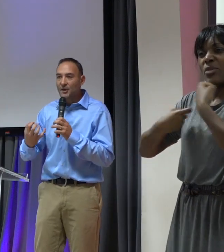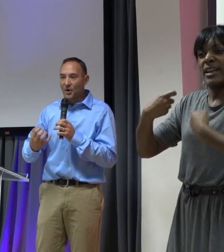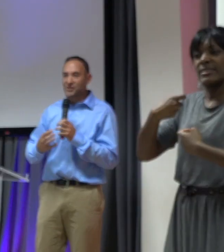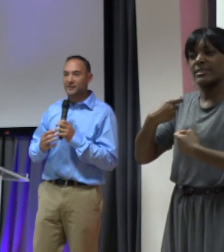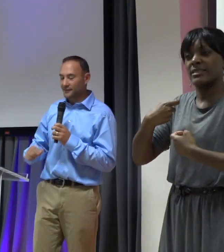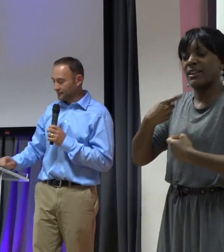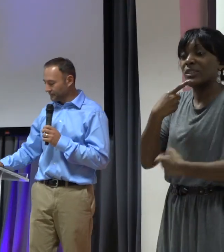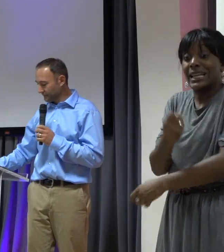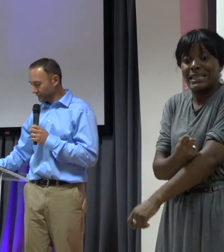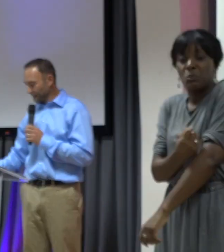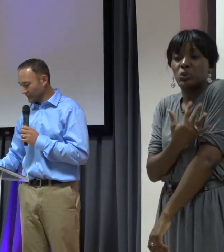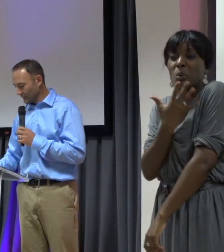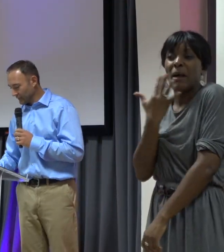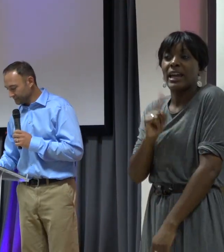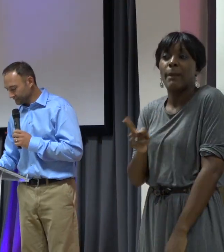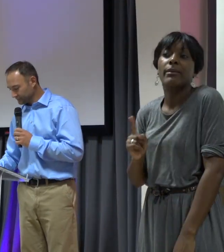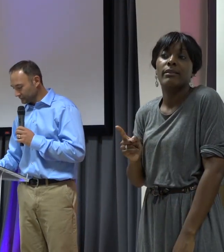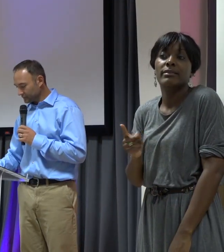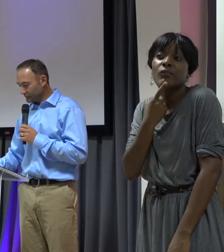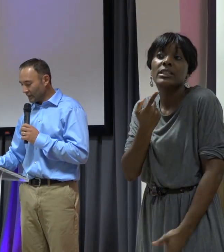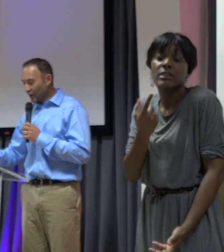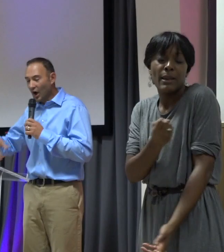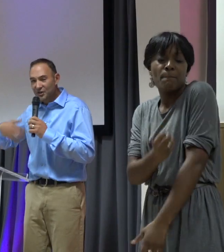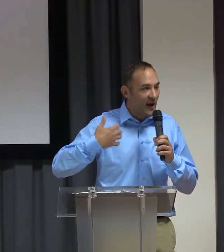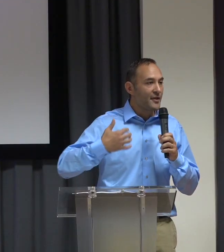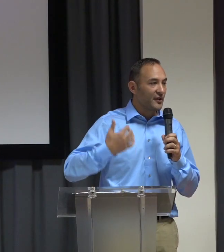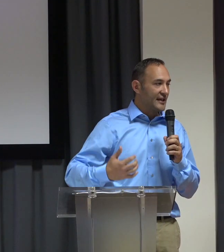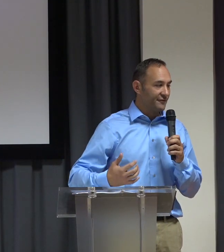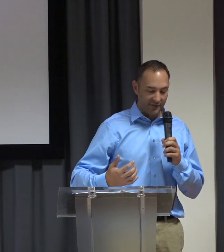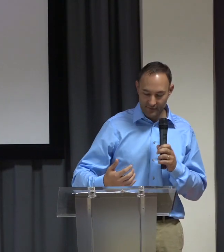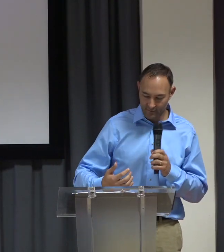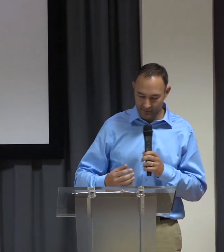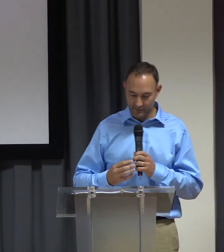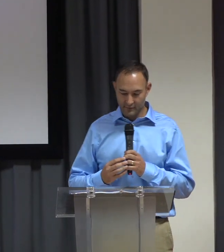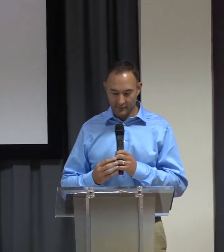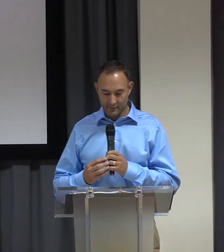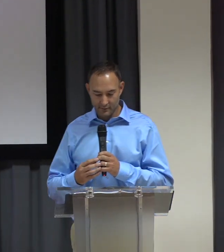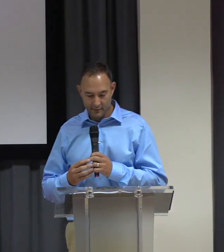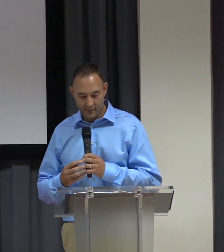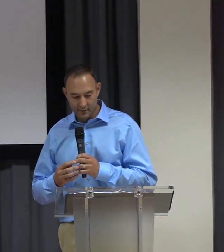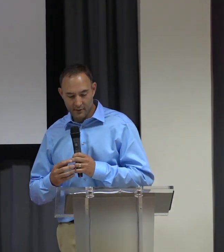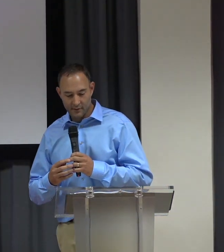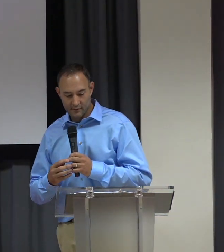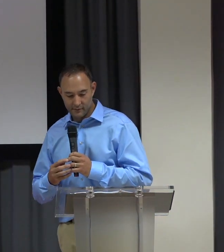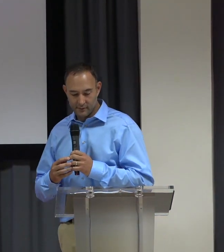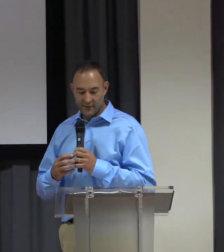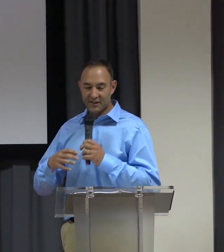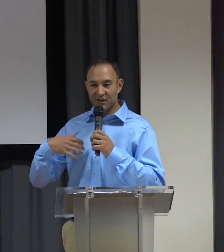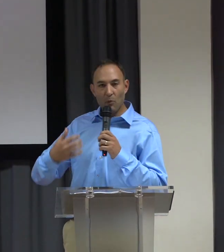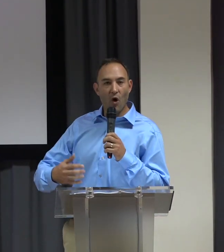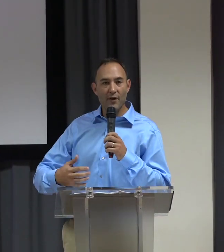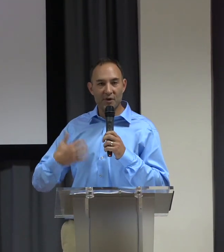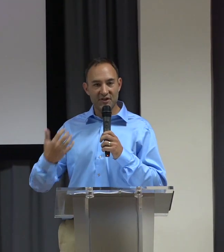unpleasant emotion Donc c'est une émotion inconfortable caused by the belief qui est créée par une croyance